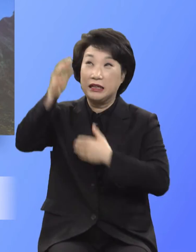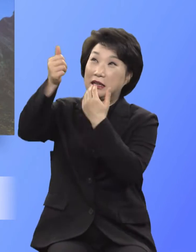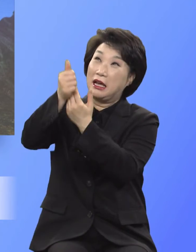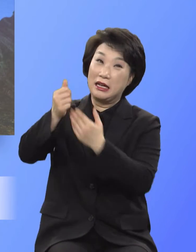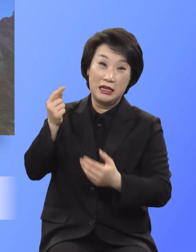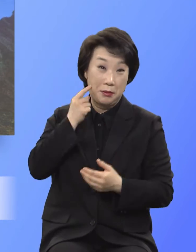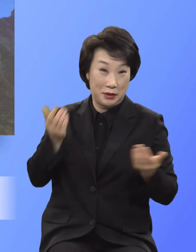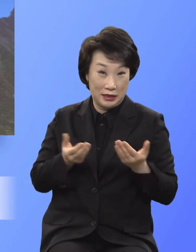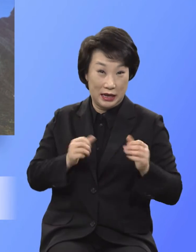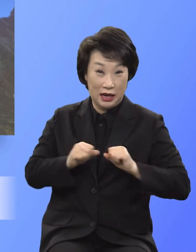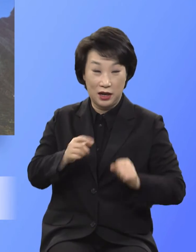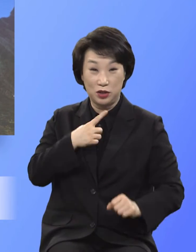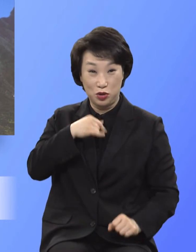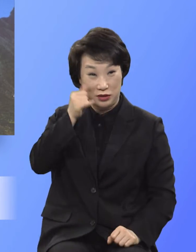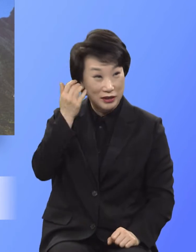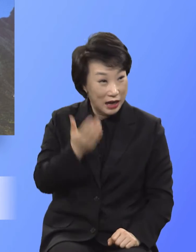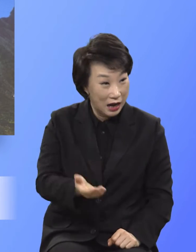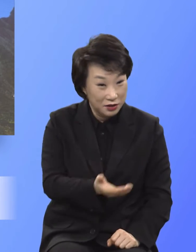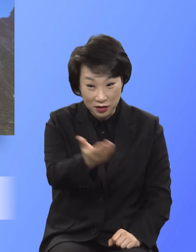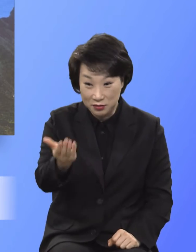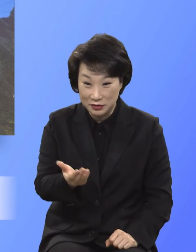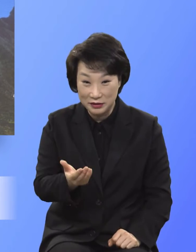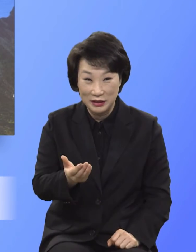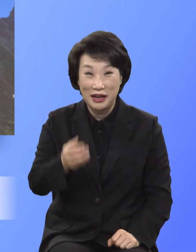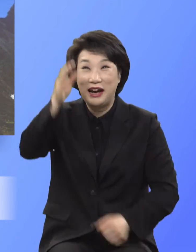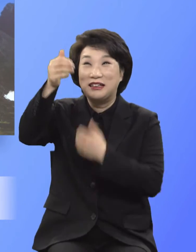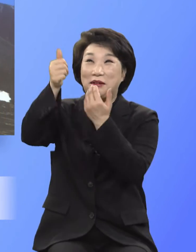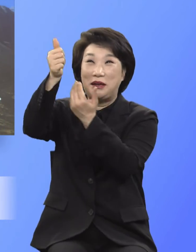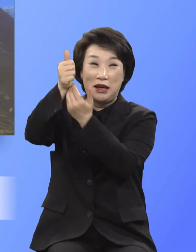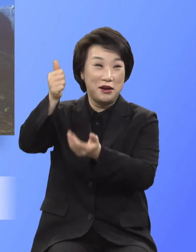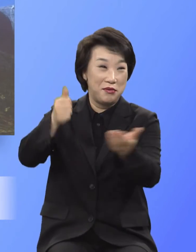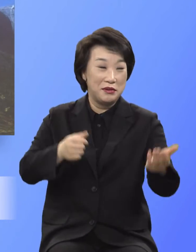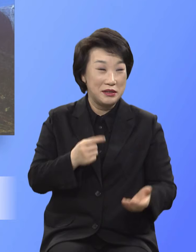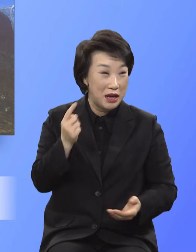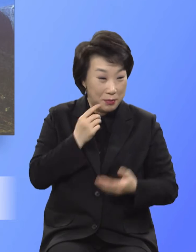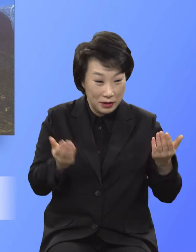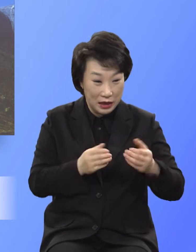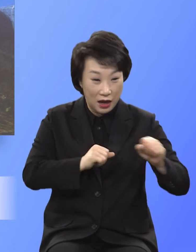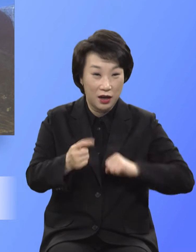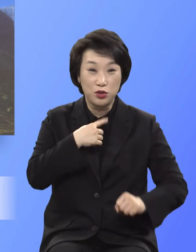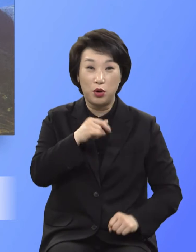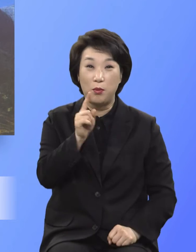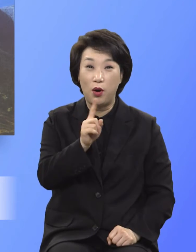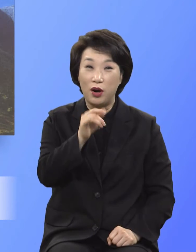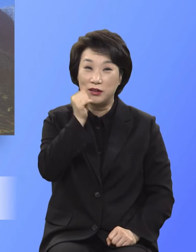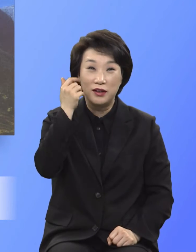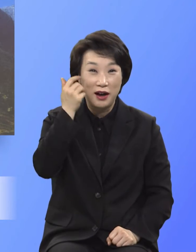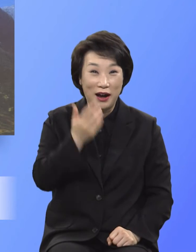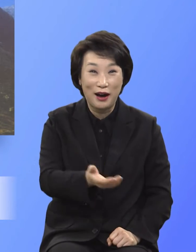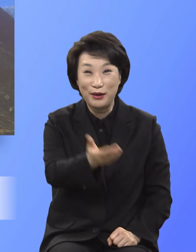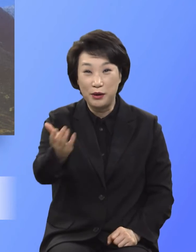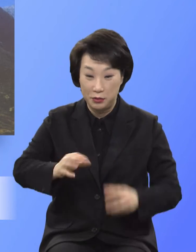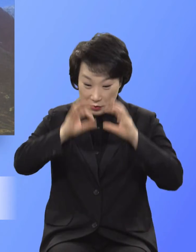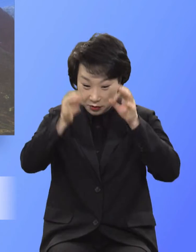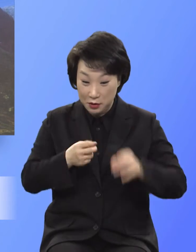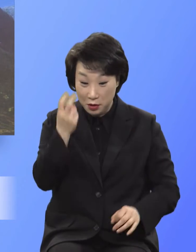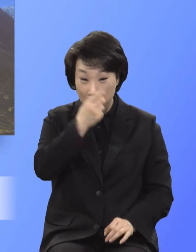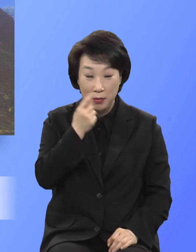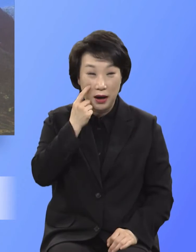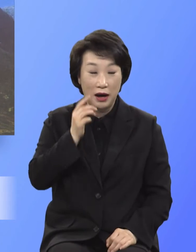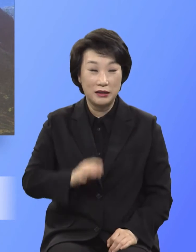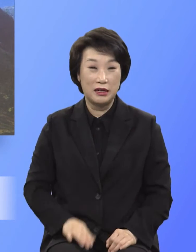있어요. 여러분들이 하나님 앞에서 이쁜 짓 한 것이 무엇이 있는가를 가만히 보세요. 어떤